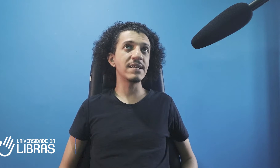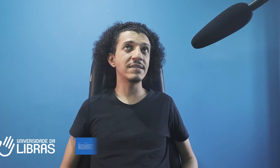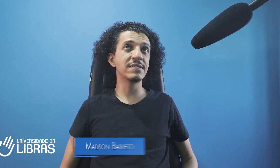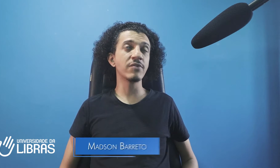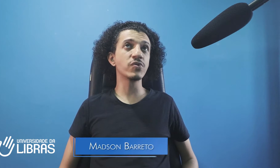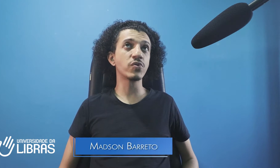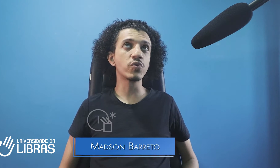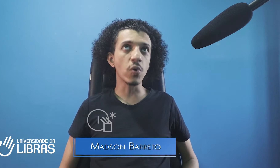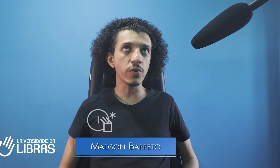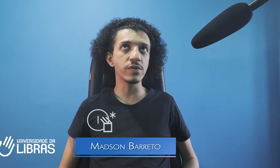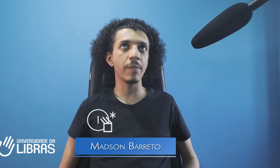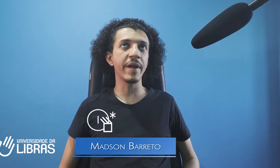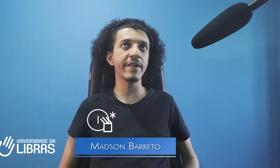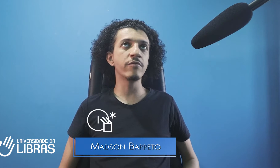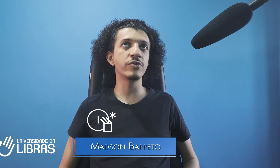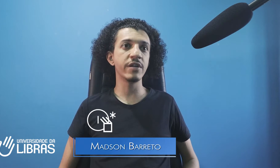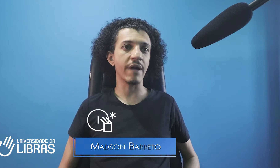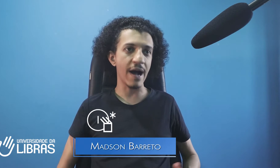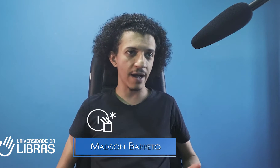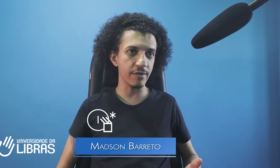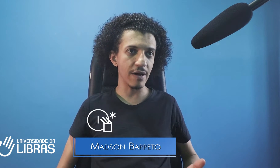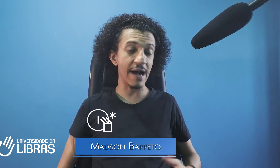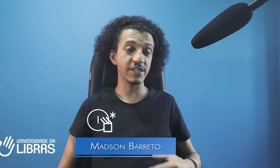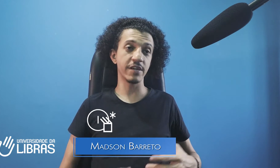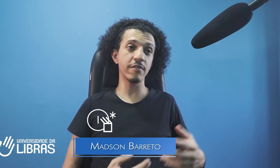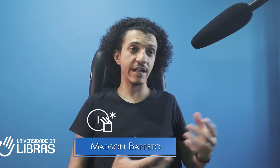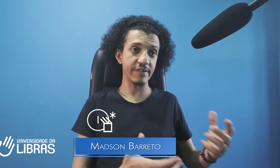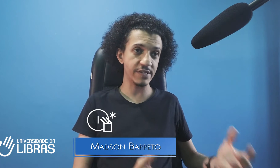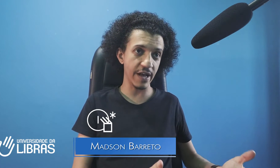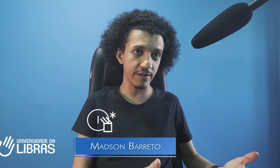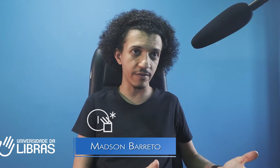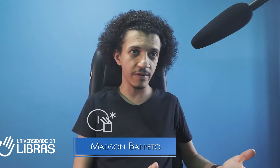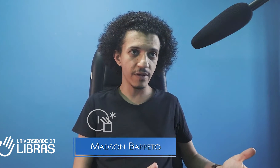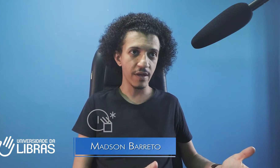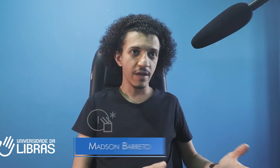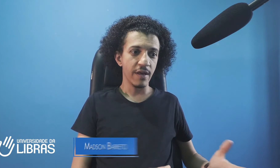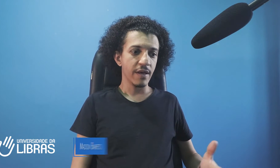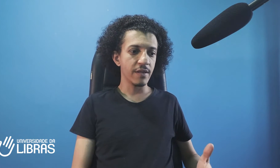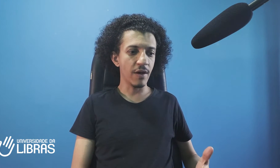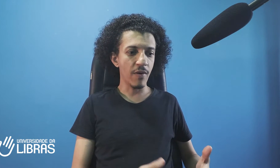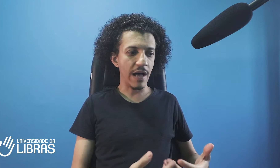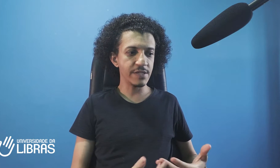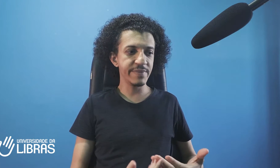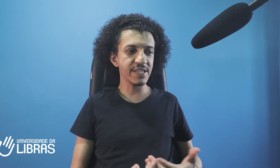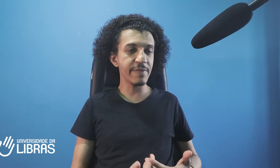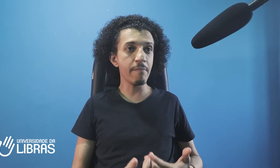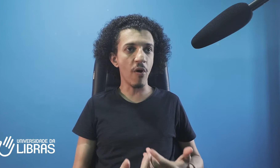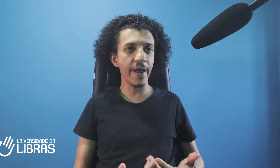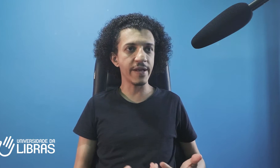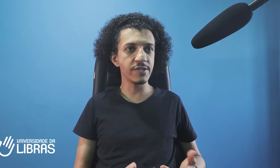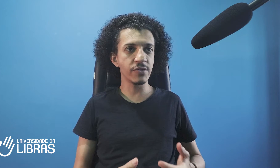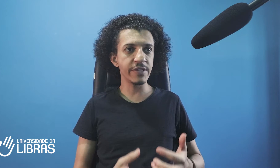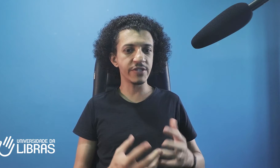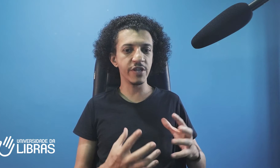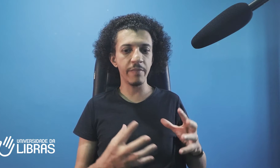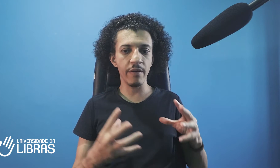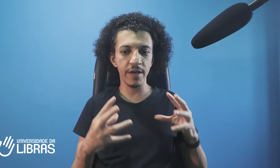passei esses anos todos aprendendo do jeito errado achando que tava certo então as minhas memórias disso eu já tinha